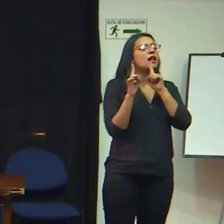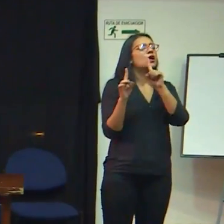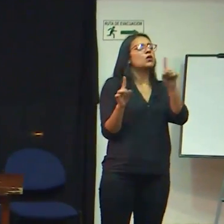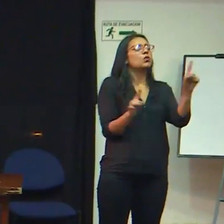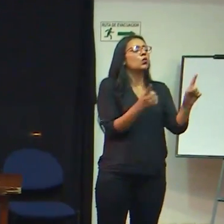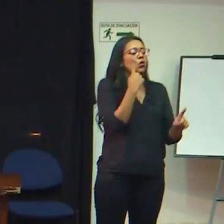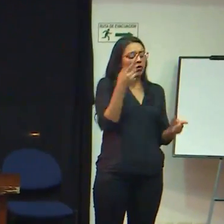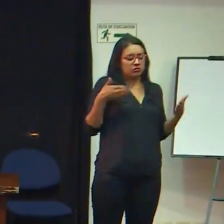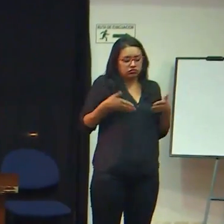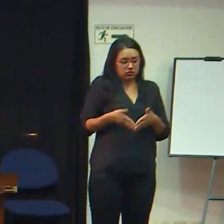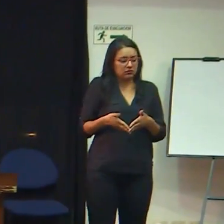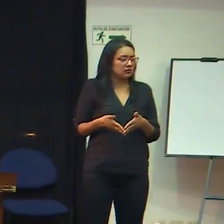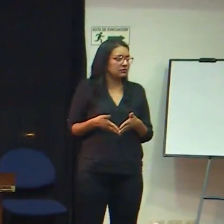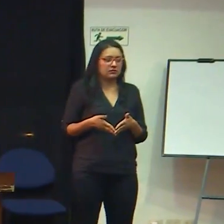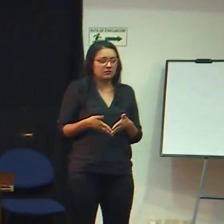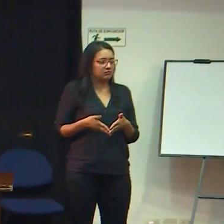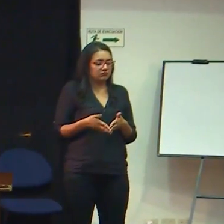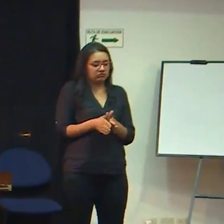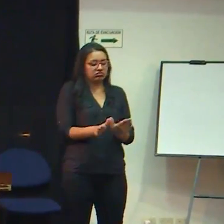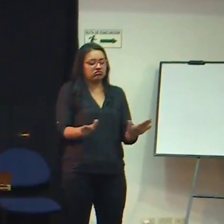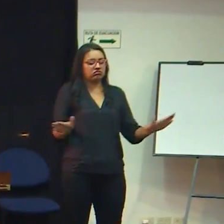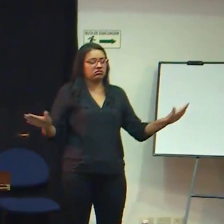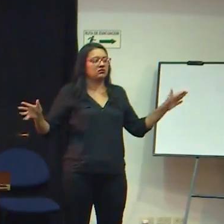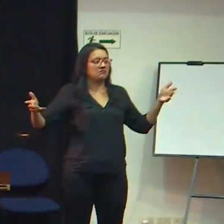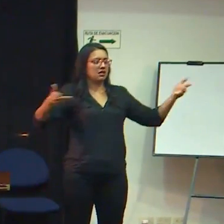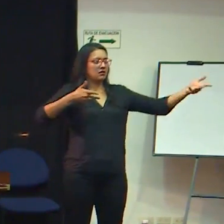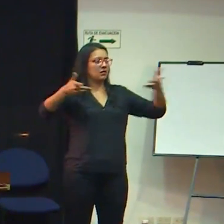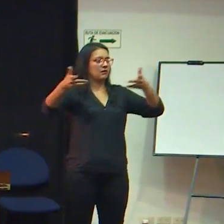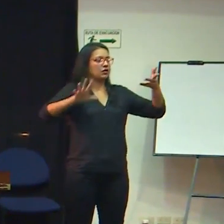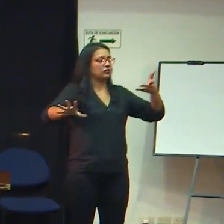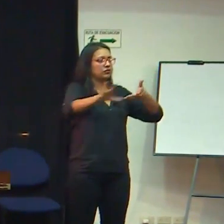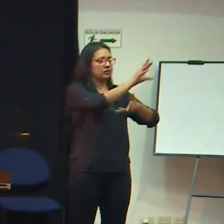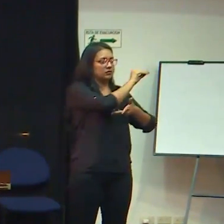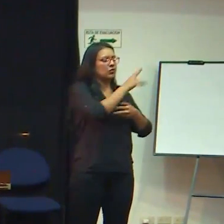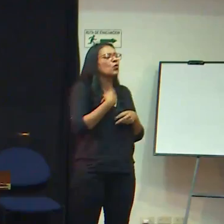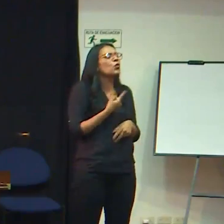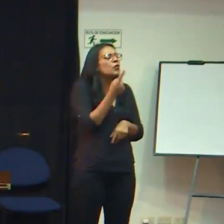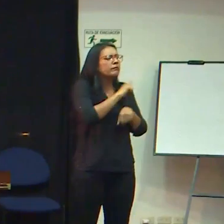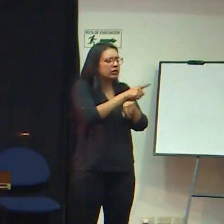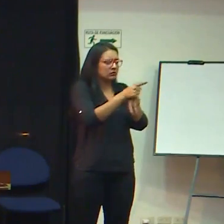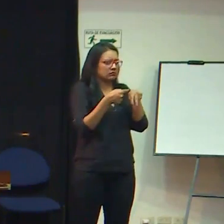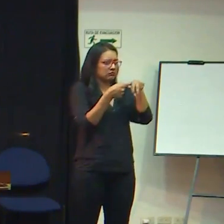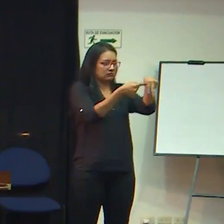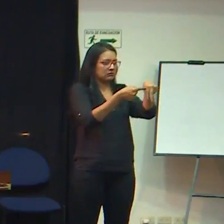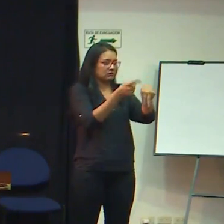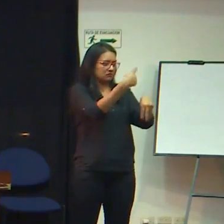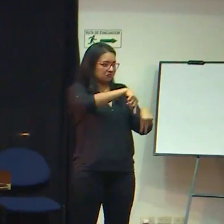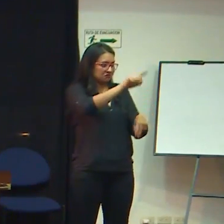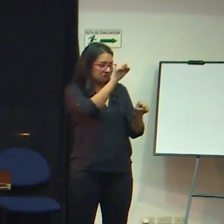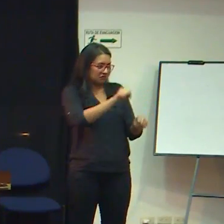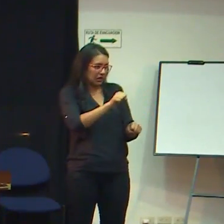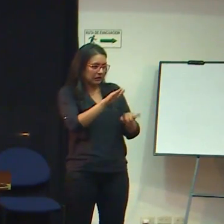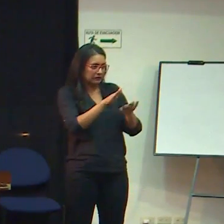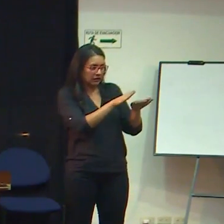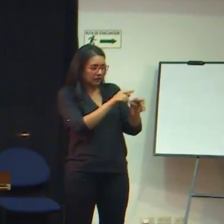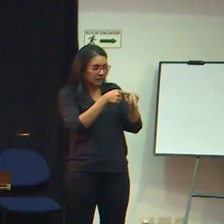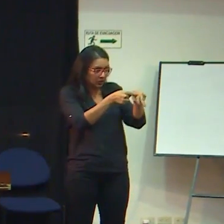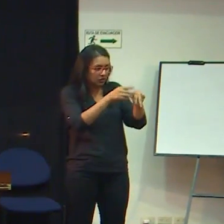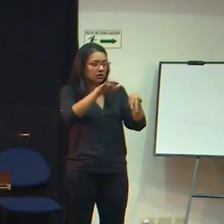un solo lugar, es un discurso que tiene que alimentarse con todos. Entonces lo voy a presentar un minuto para que ustedes puedan continuar.